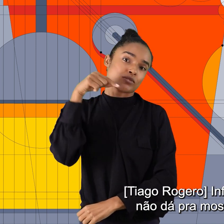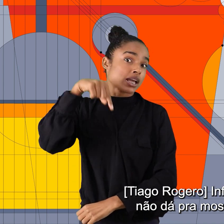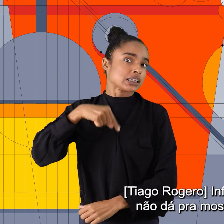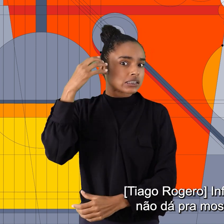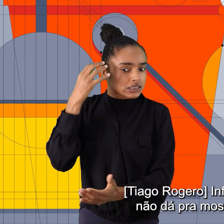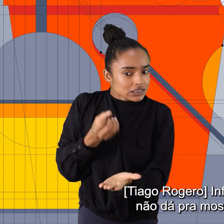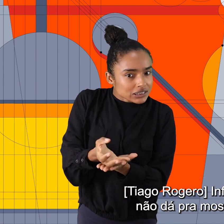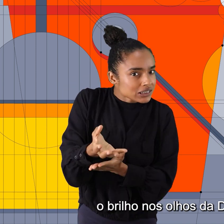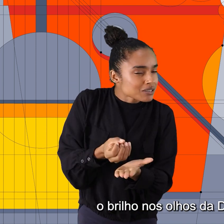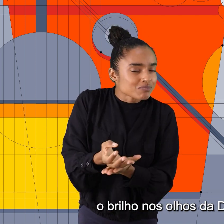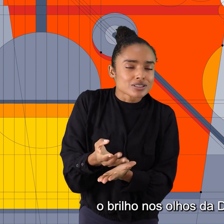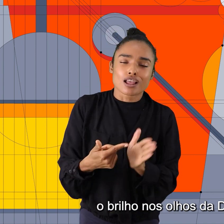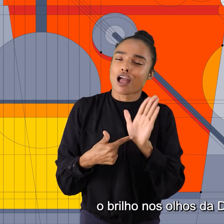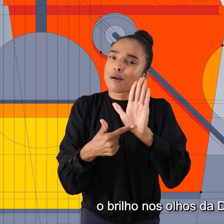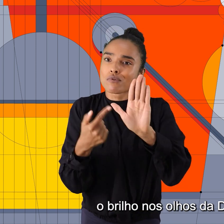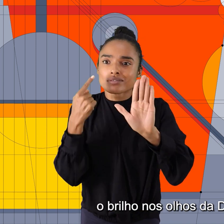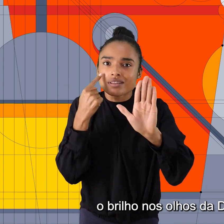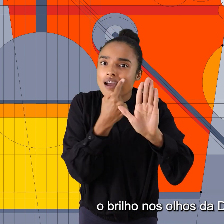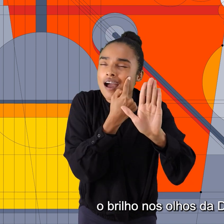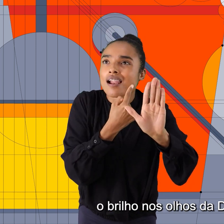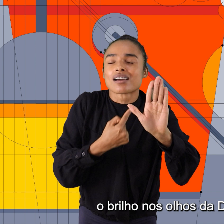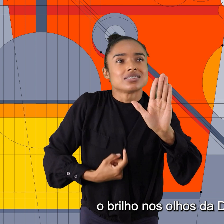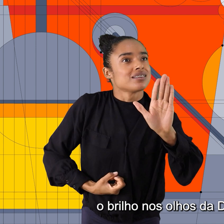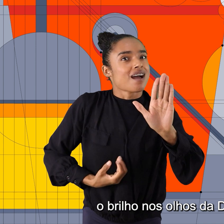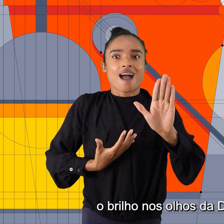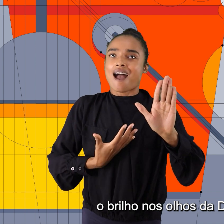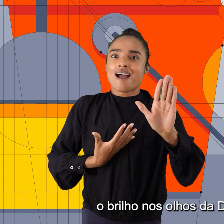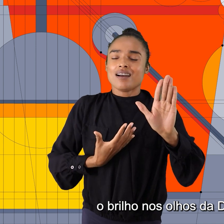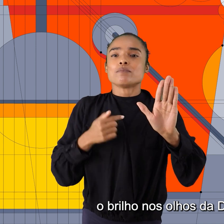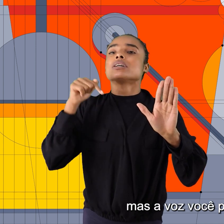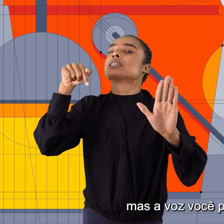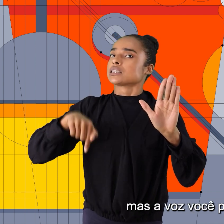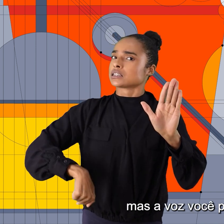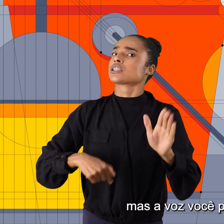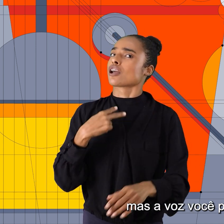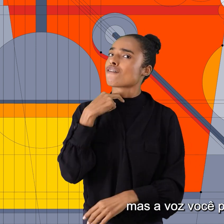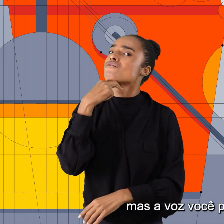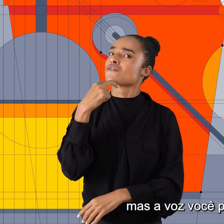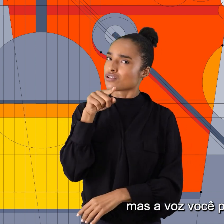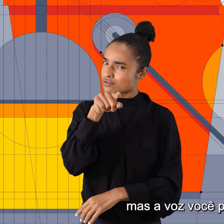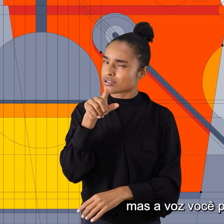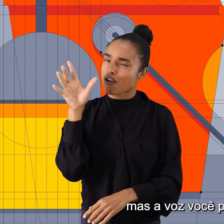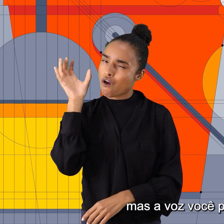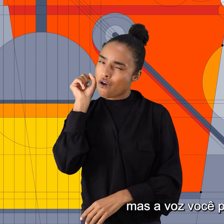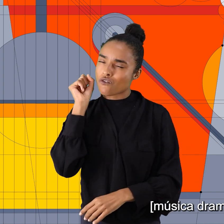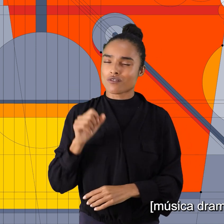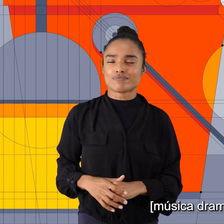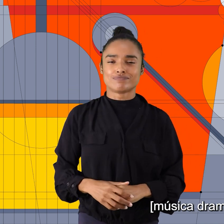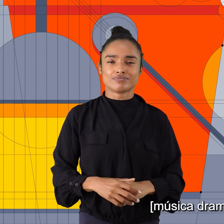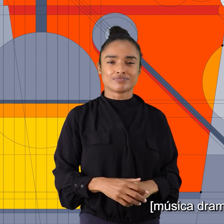Infelizmente não dá para mostrar aqui o brilho nos olhos da dona Laudelina, mas a voz você pode